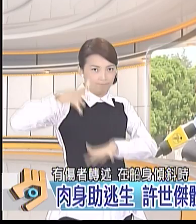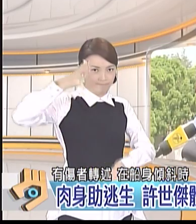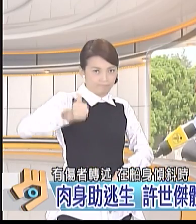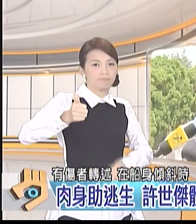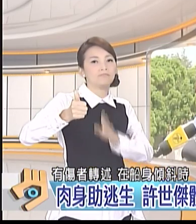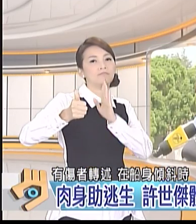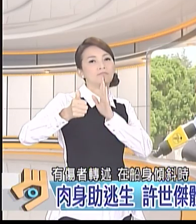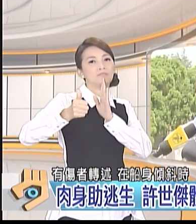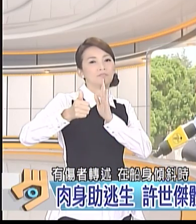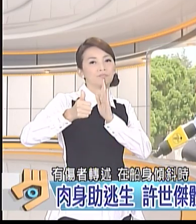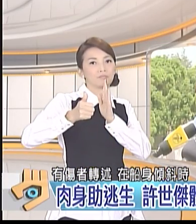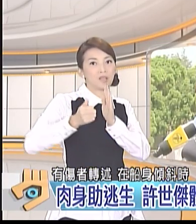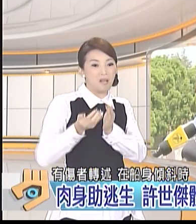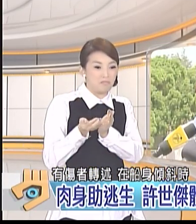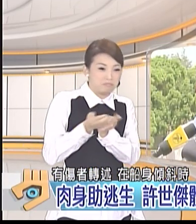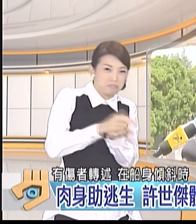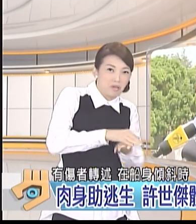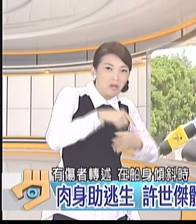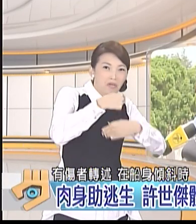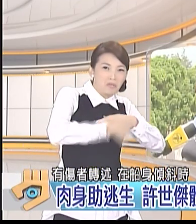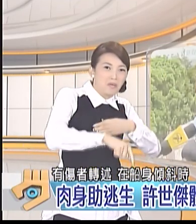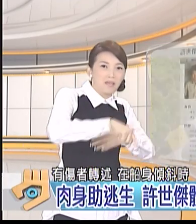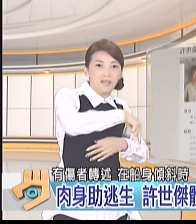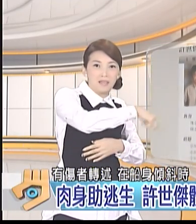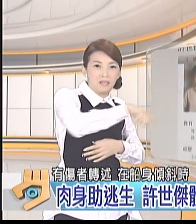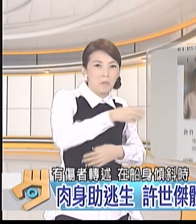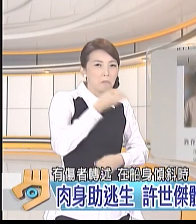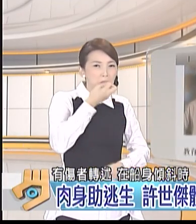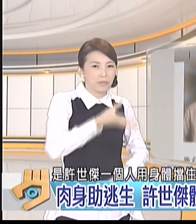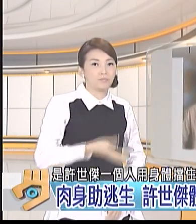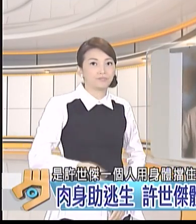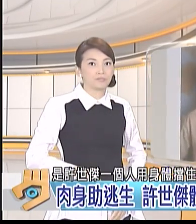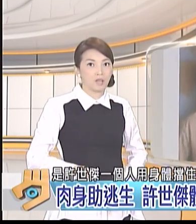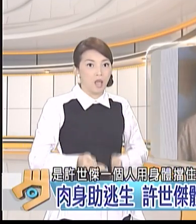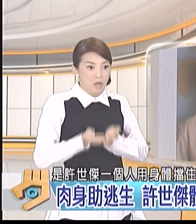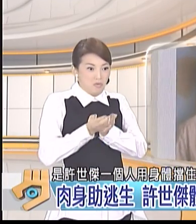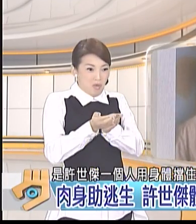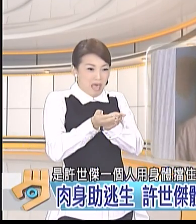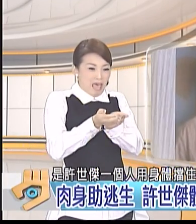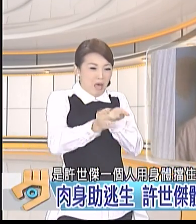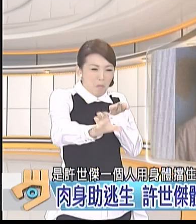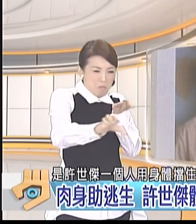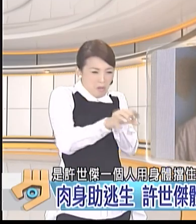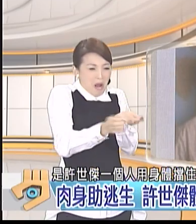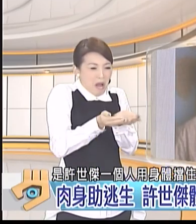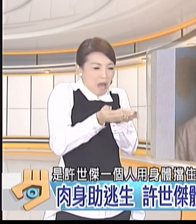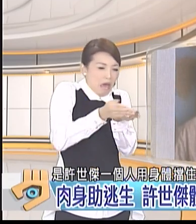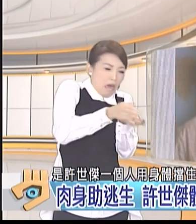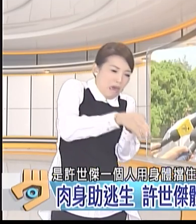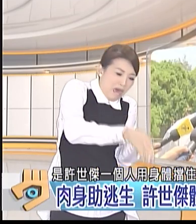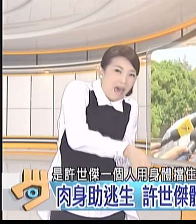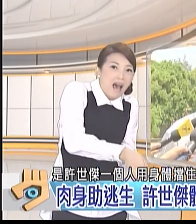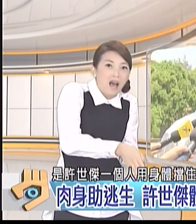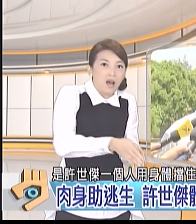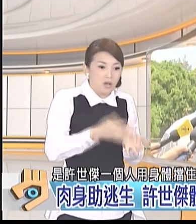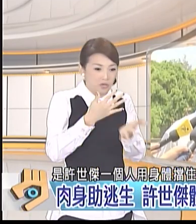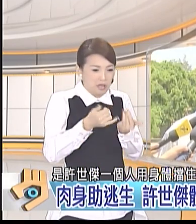者转述，在船身倾斜的时候，是许世杰一个人用身体挡住不让学员掉